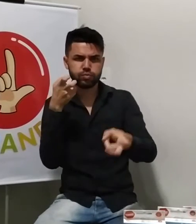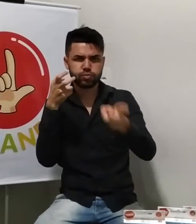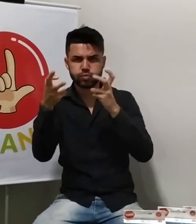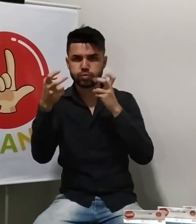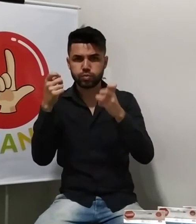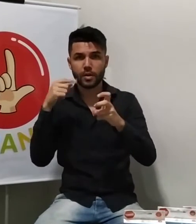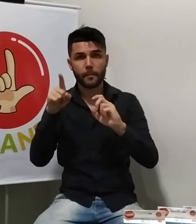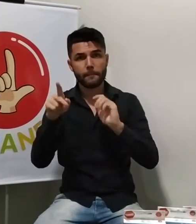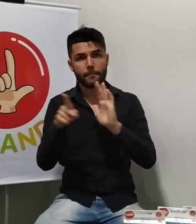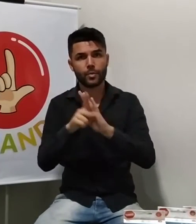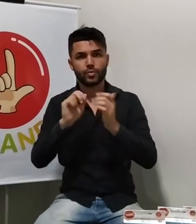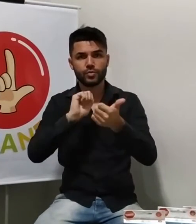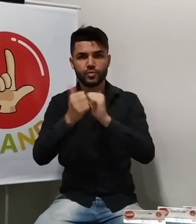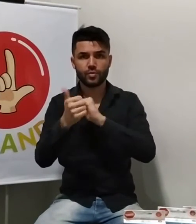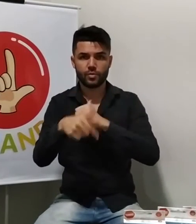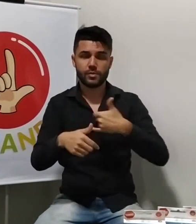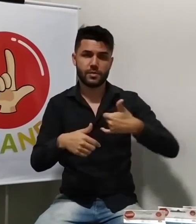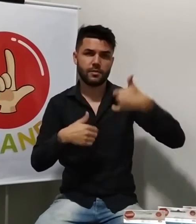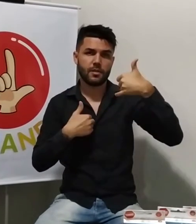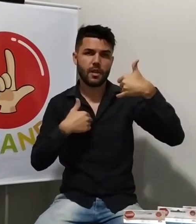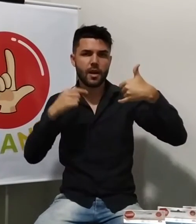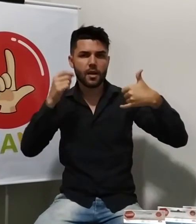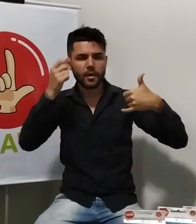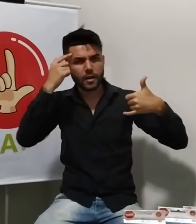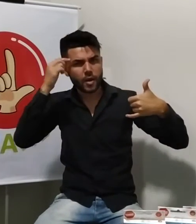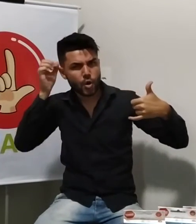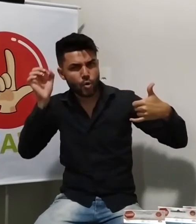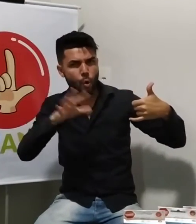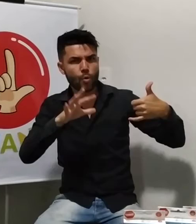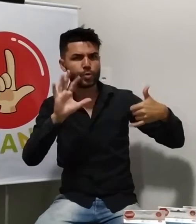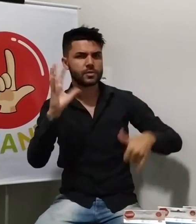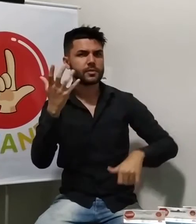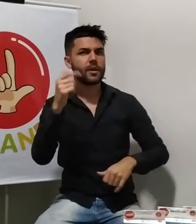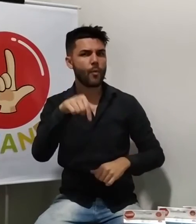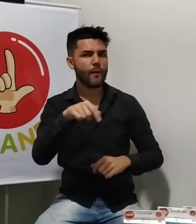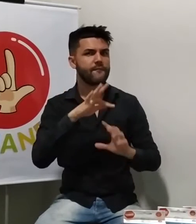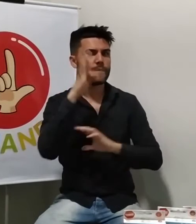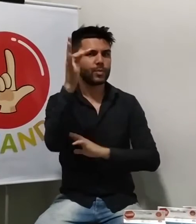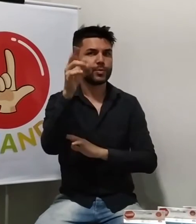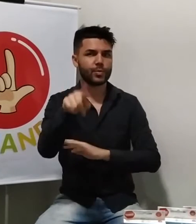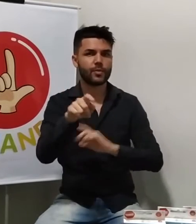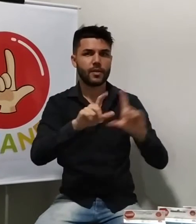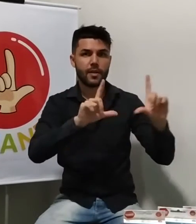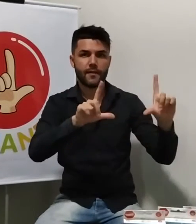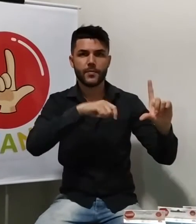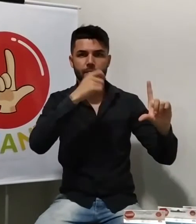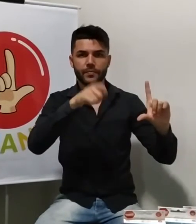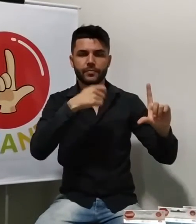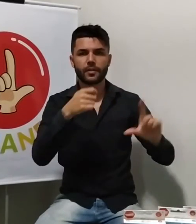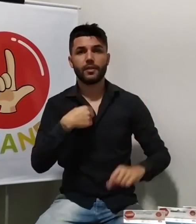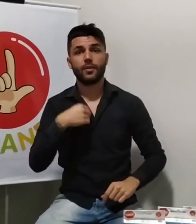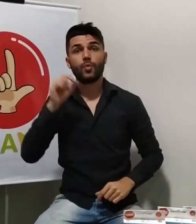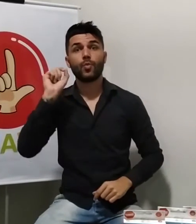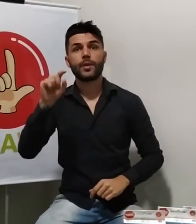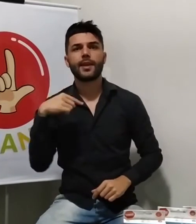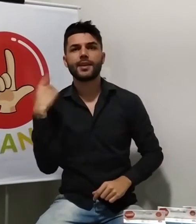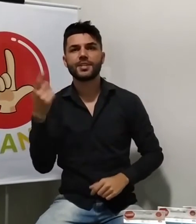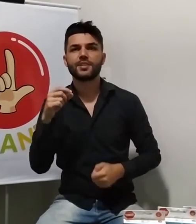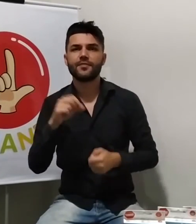vender pra quem quiser competir com o YouTube. E aí a gente foi ver, pô, quem quer competir com o YouTube? Emissora de televisão. Foi o primeiro que veio na nossa cabeça. Por quê? Porque o cara